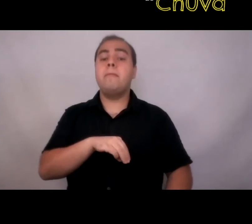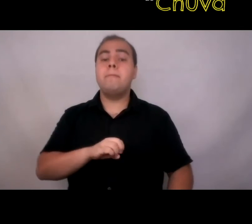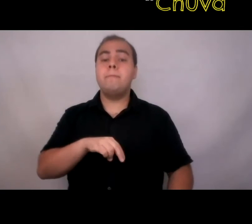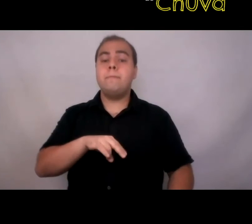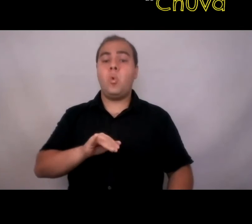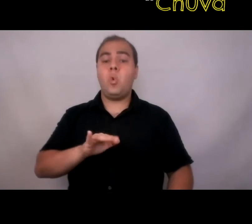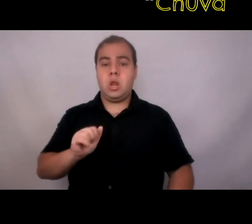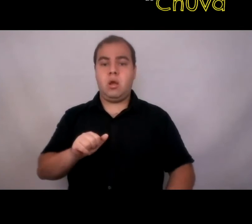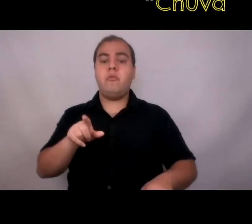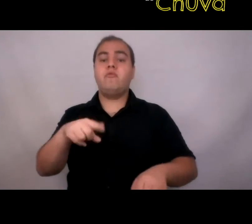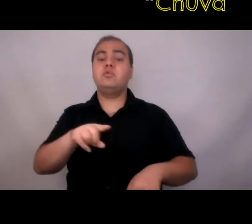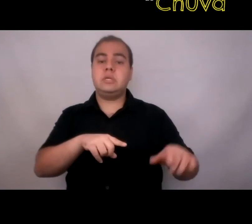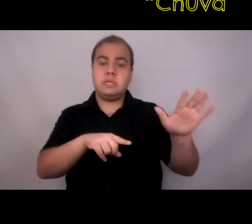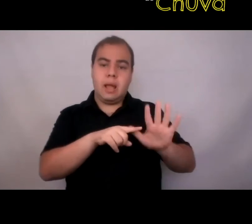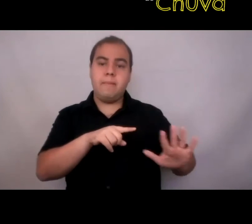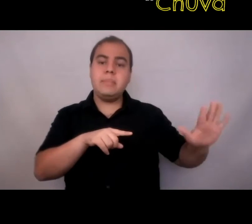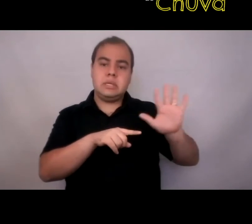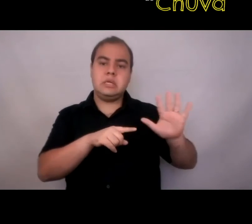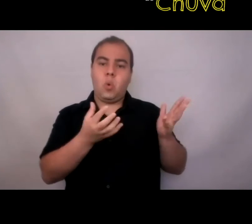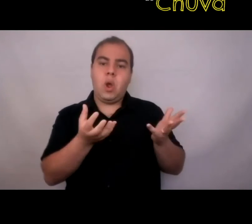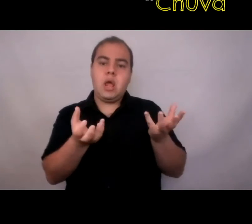essa apresentação.